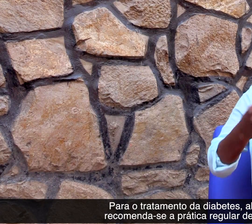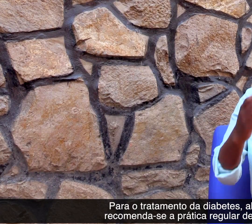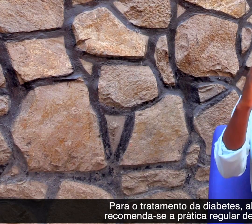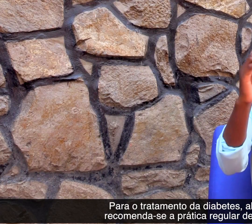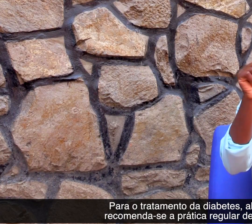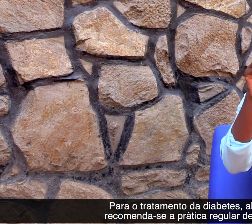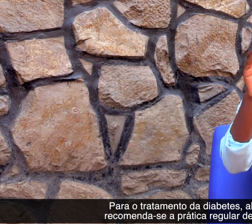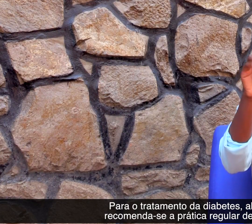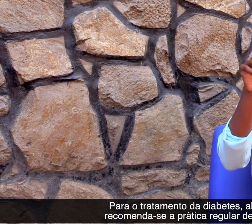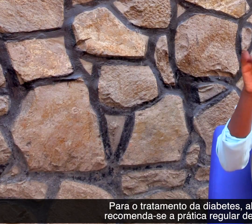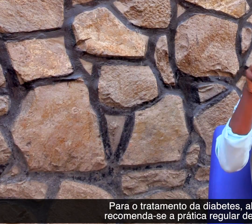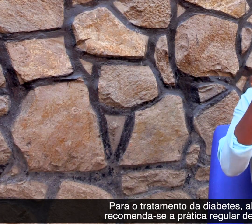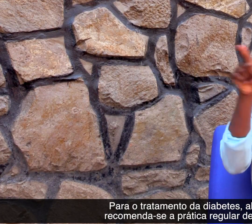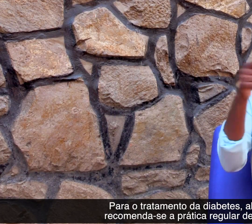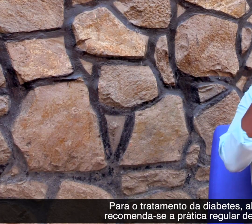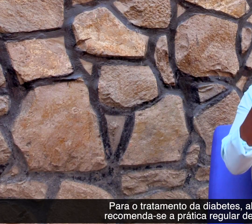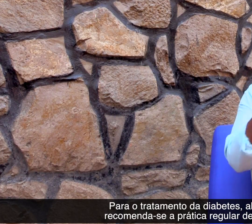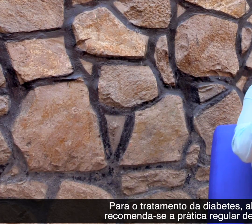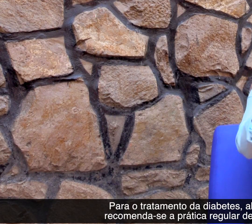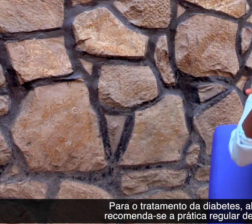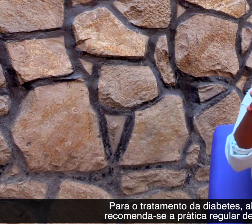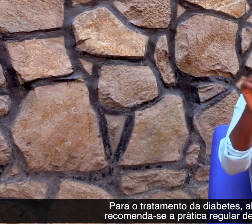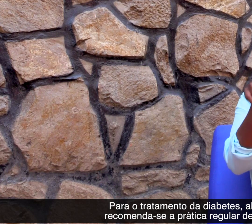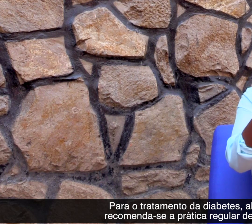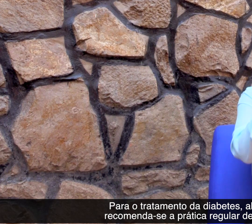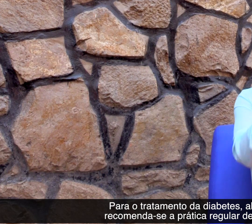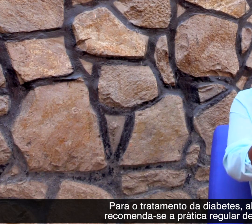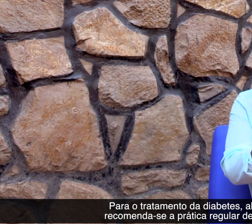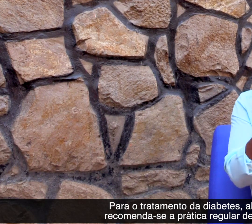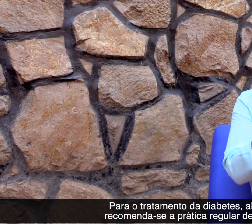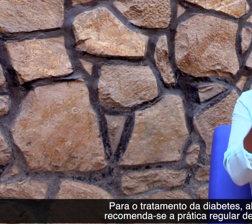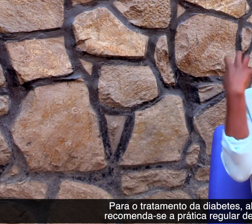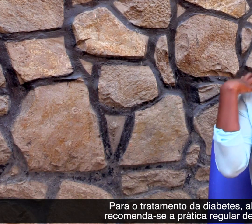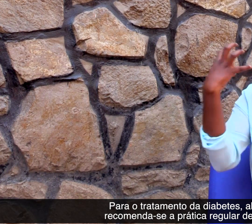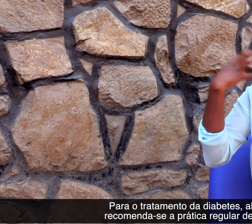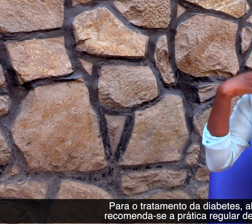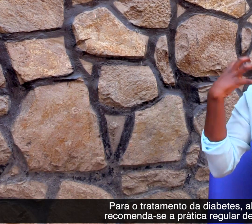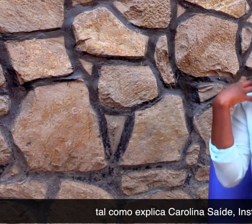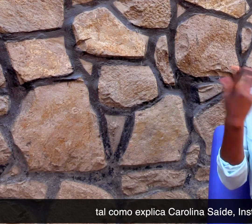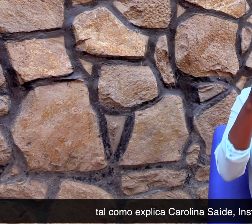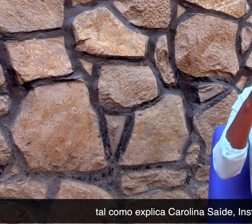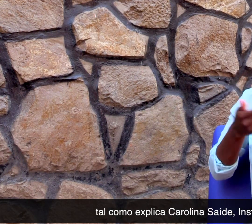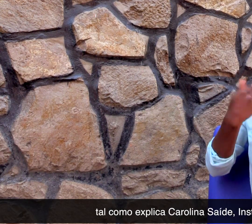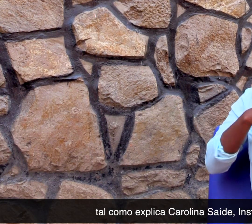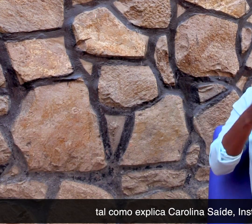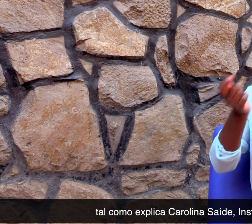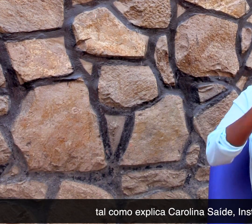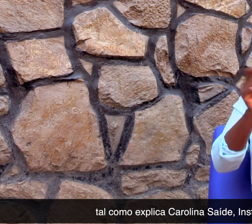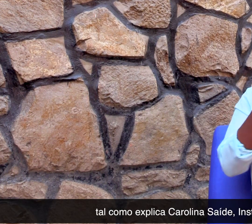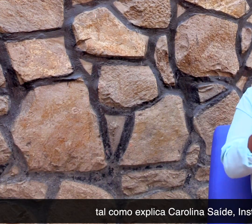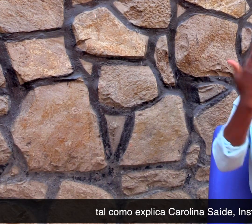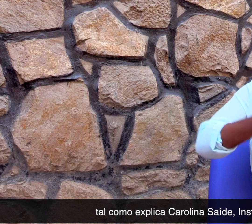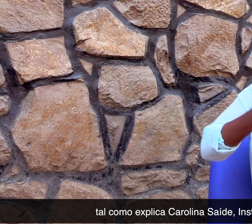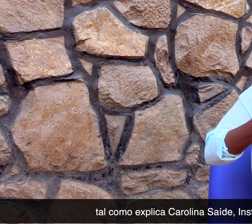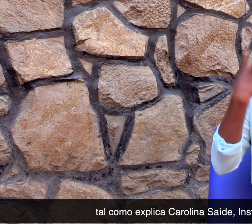Para o tratamento da diabetes, além de fármacos, recomenda-se a prática regular de exercícios físicos, tal como explica